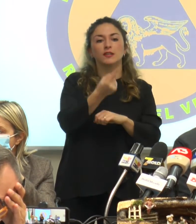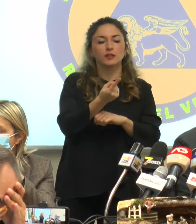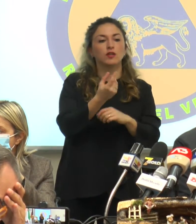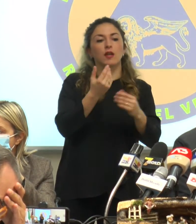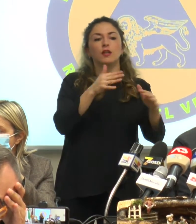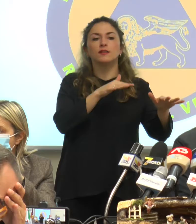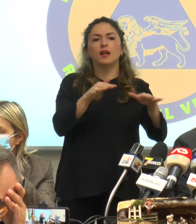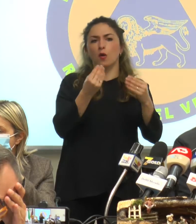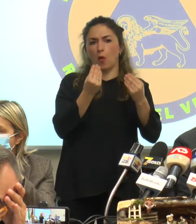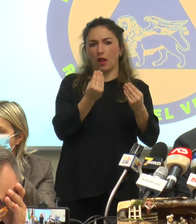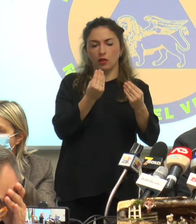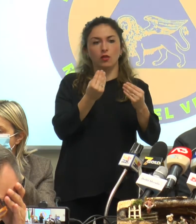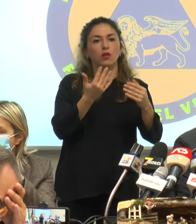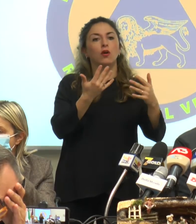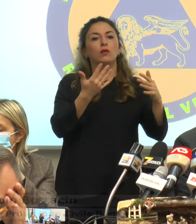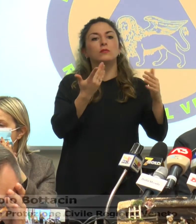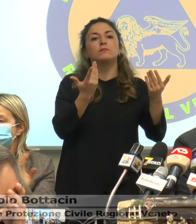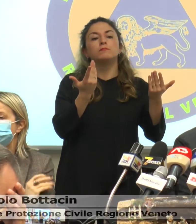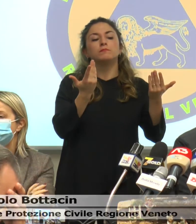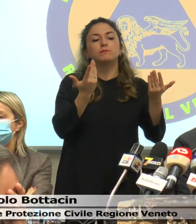innesca quando un movimento